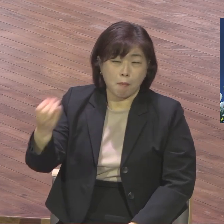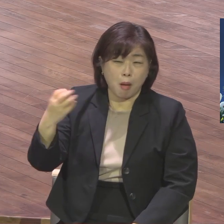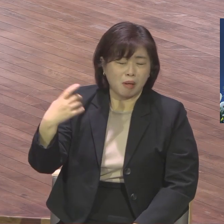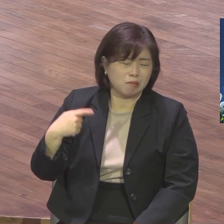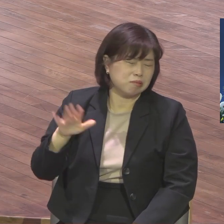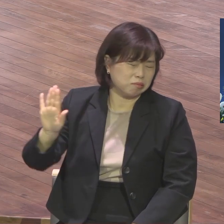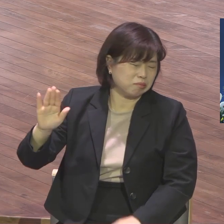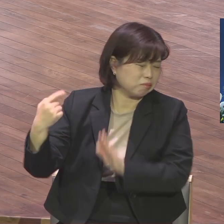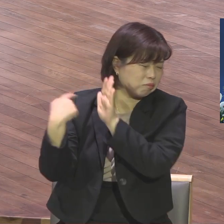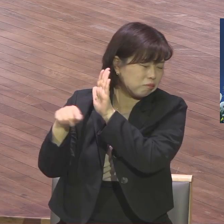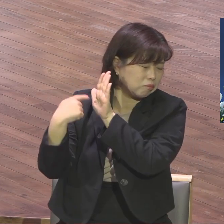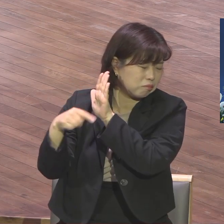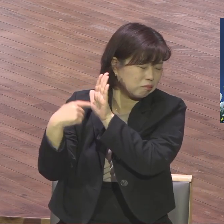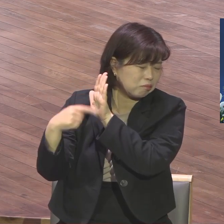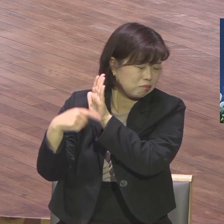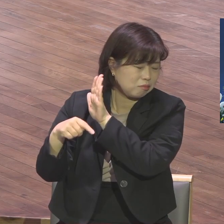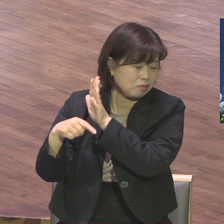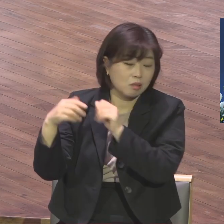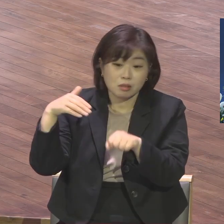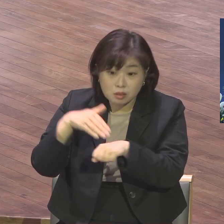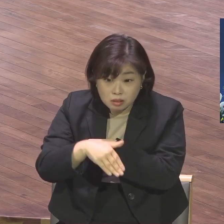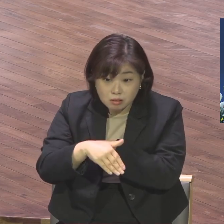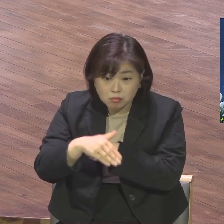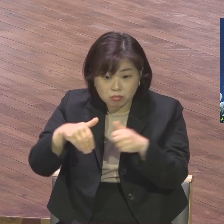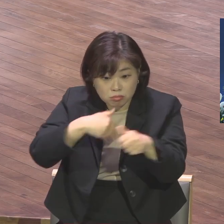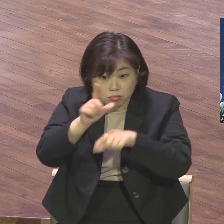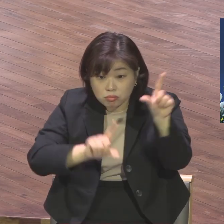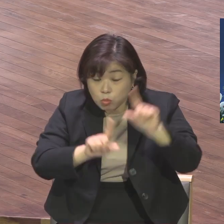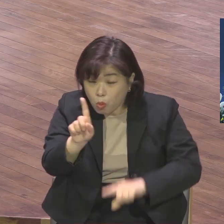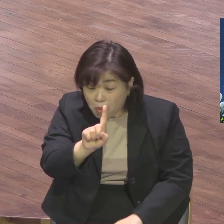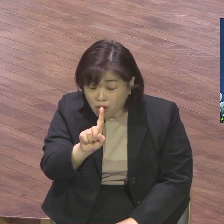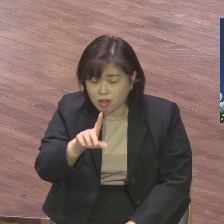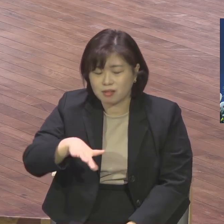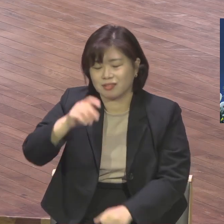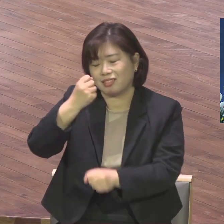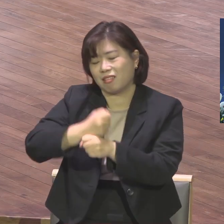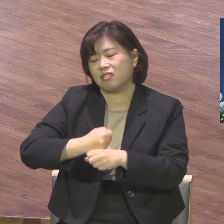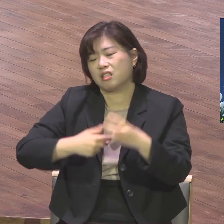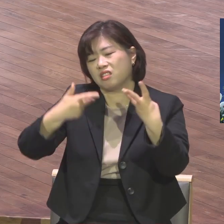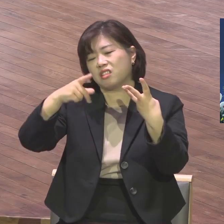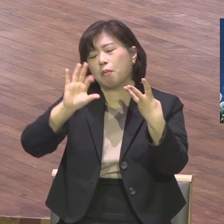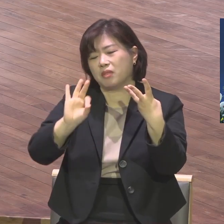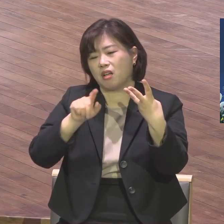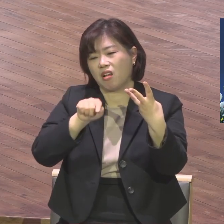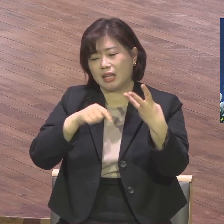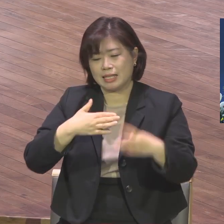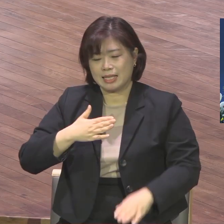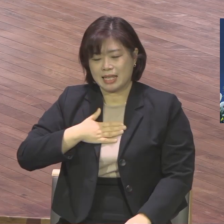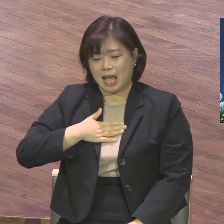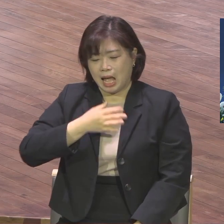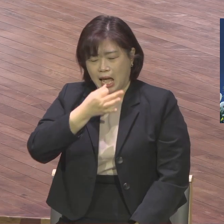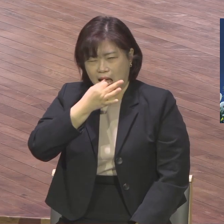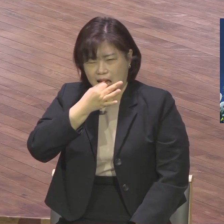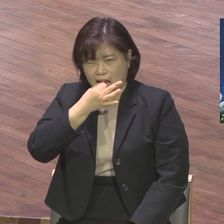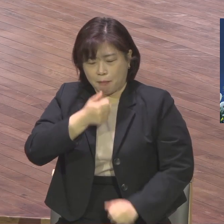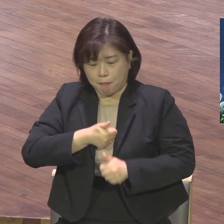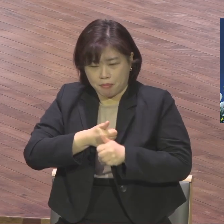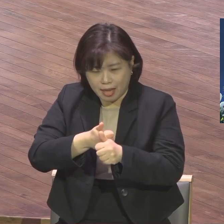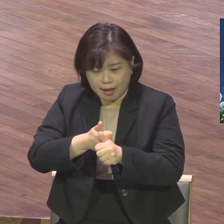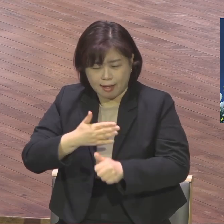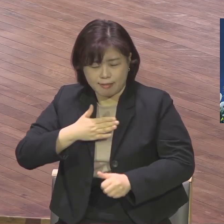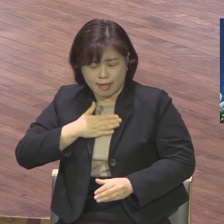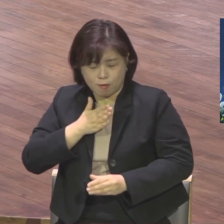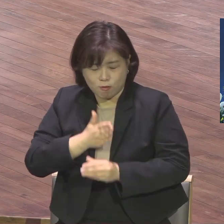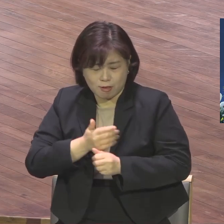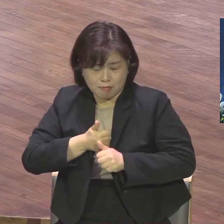지극히 뭐요 창세기 3장의 자기 중심적 자기 출세 자기 유익 이 개인